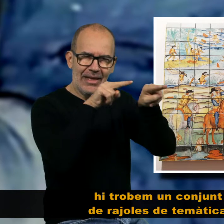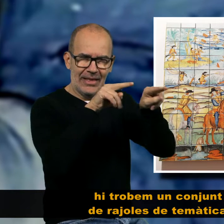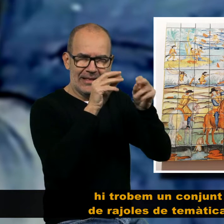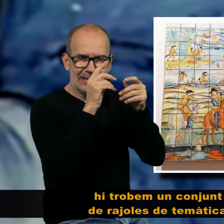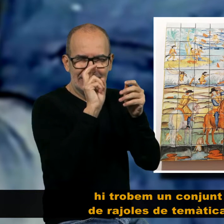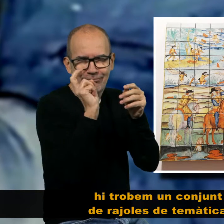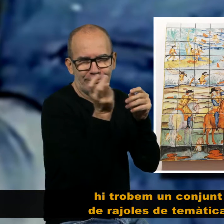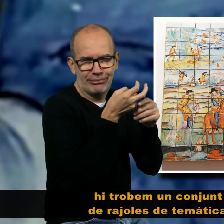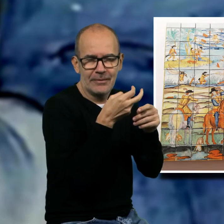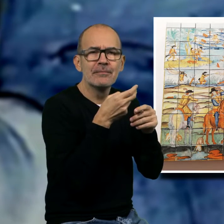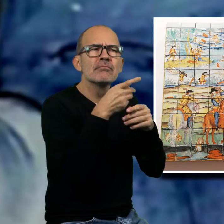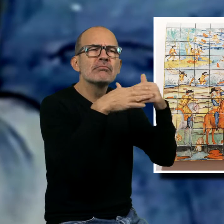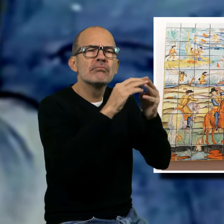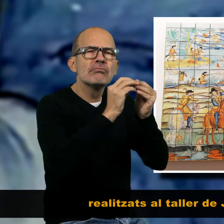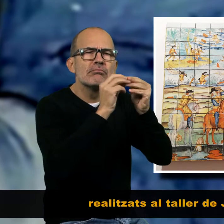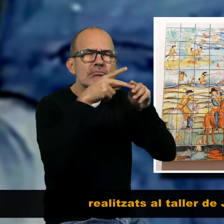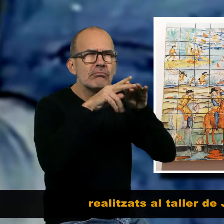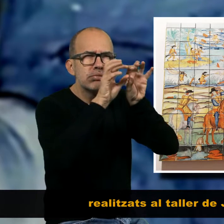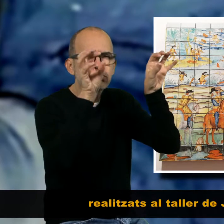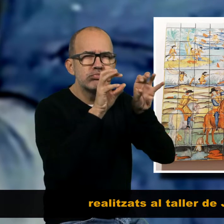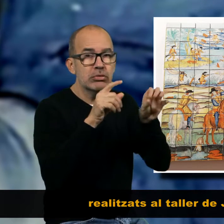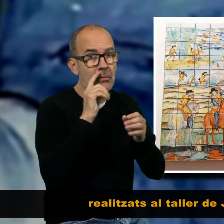cinegètica realitzats al taller de Jeroni Gual.